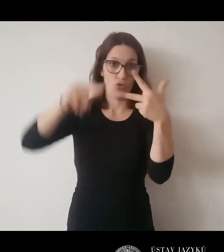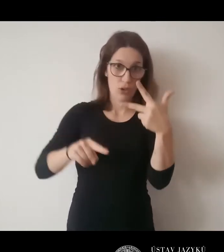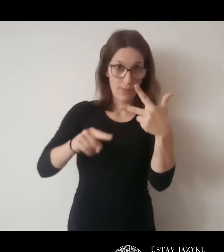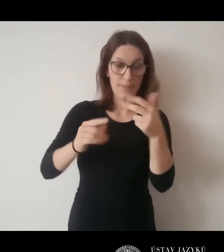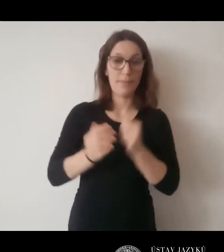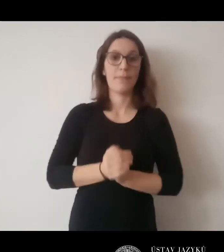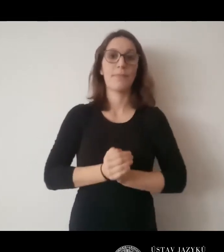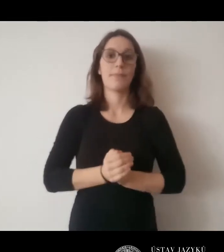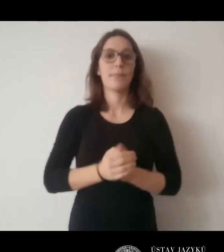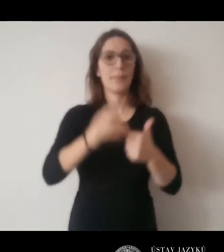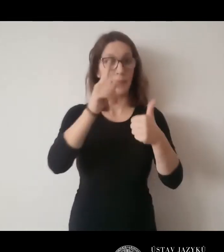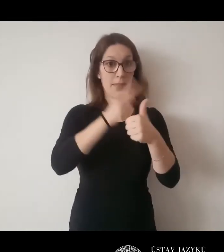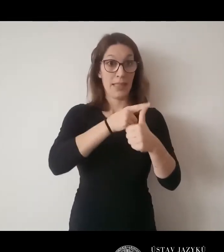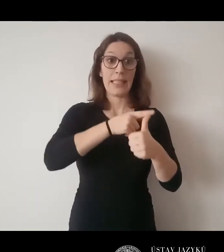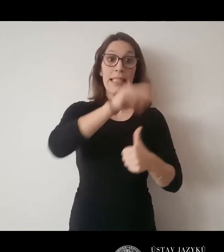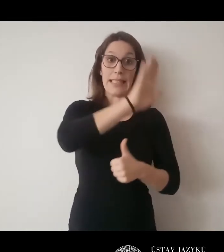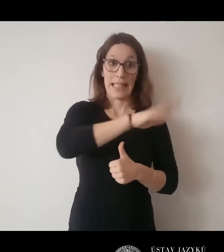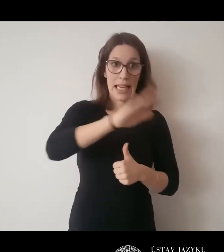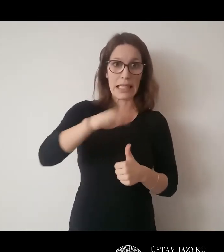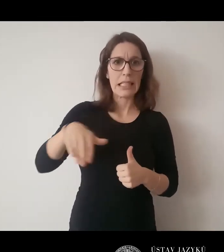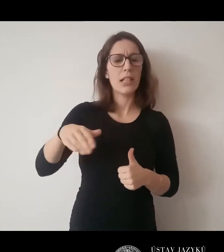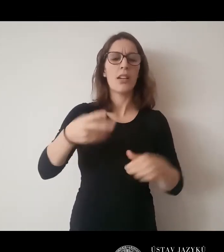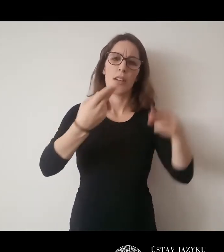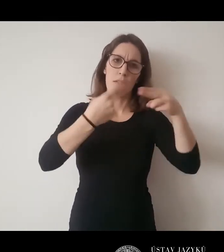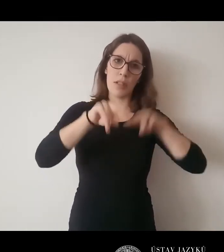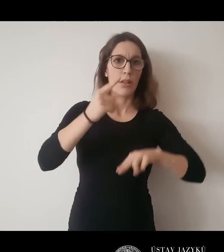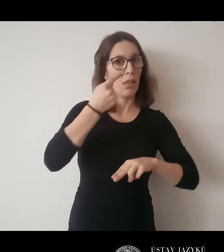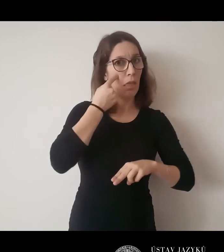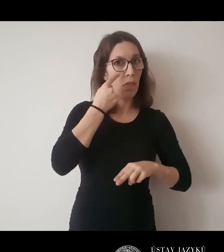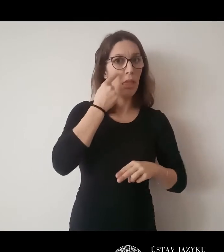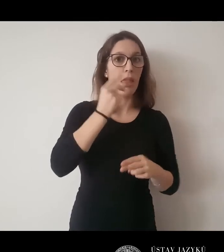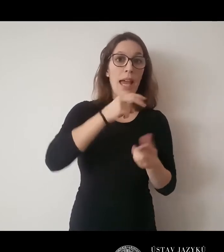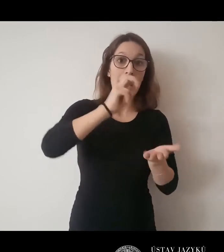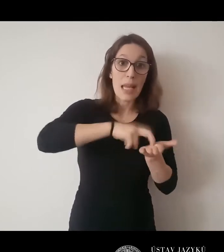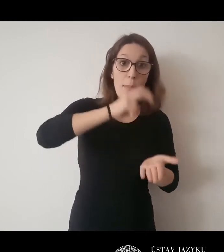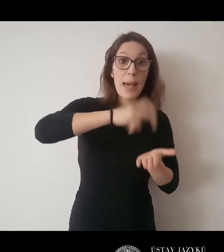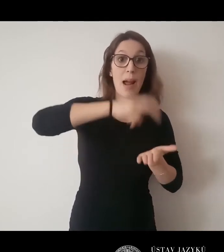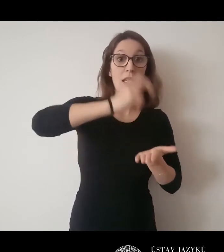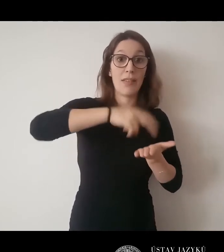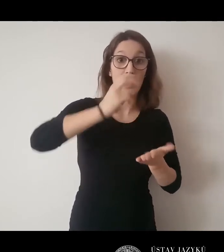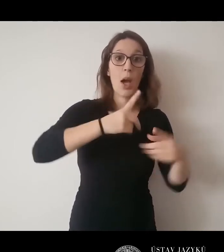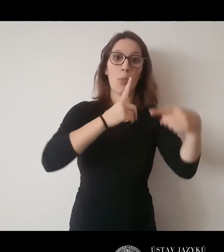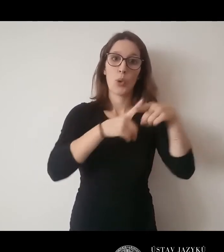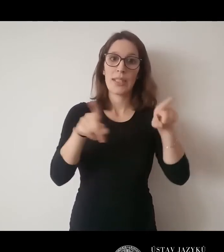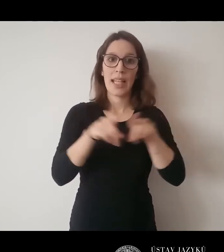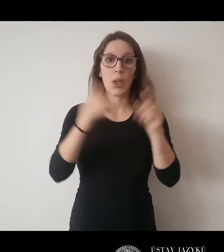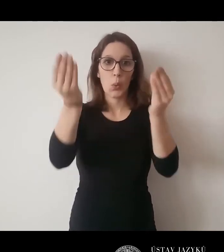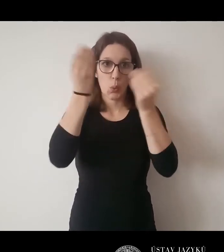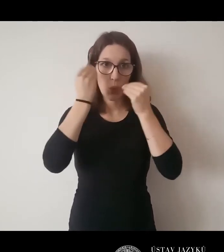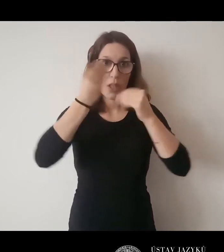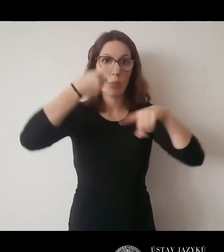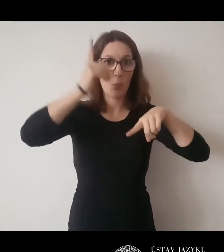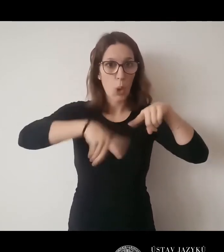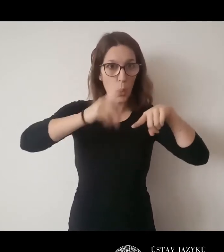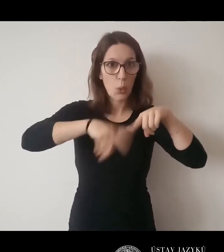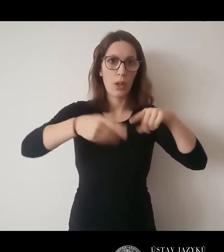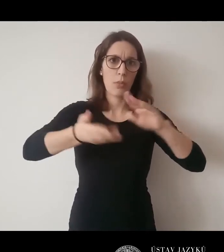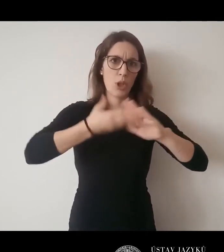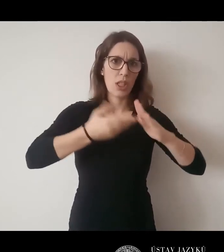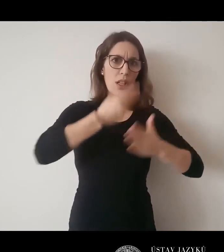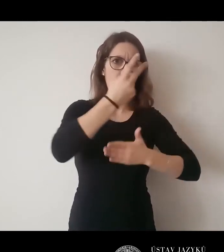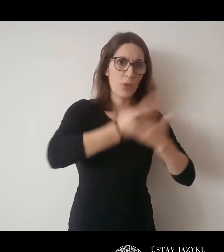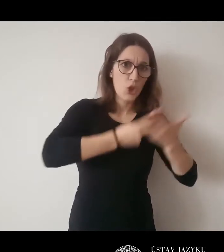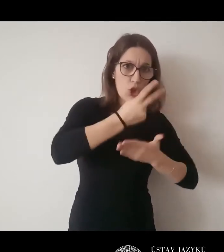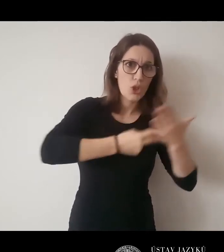biofeedbacku. Pokud mluvíme o dětské klientele, tak mluvíme o jedincích trpících například ADHD, popřípadě specifickými